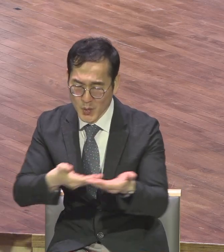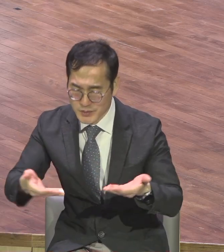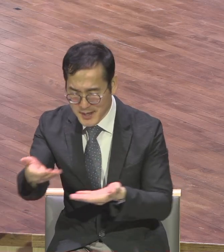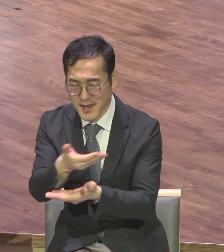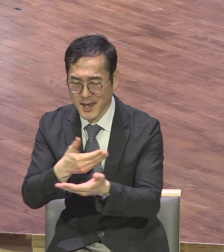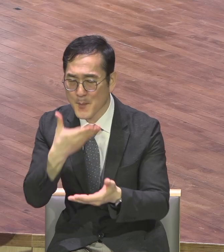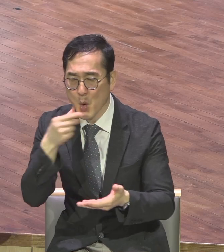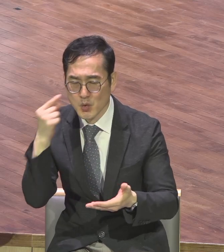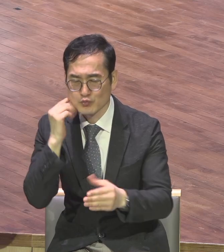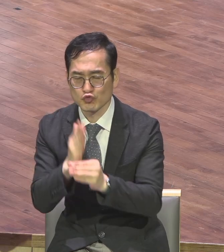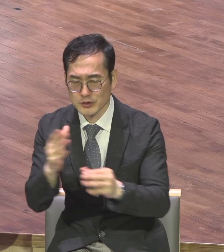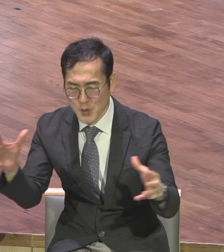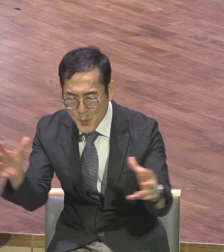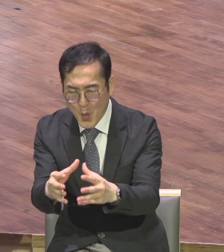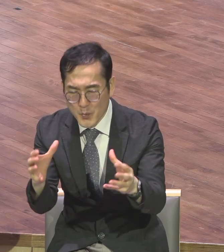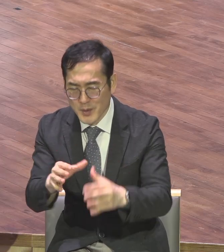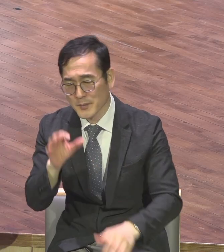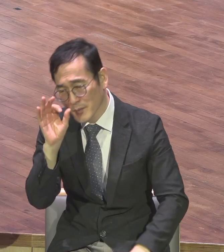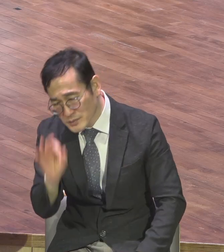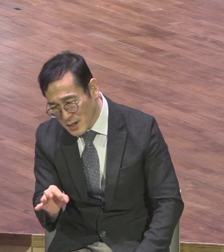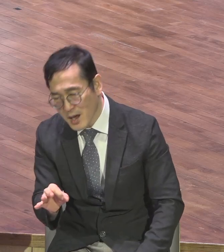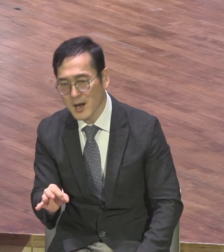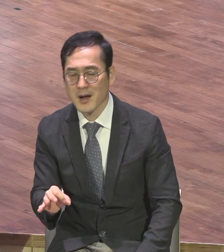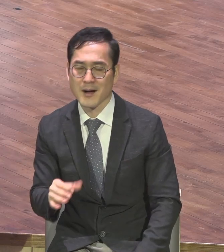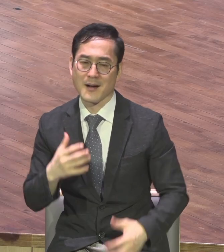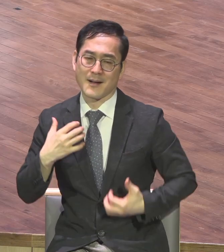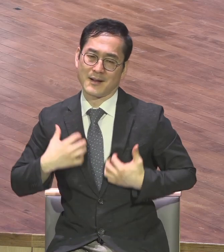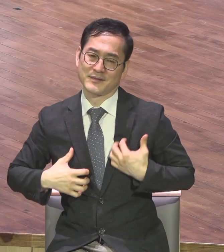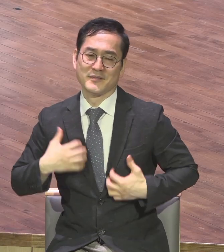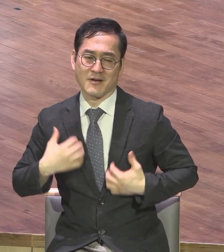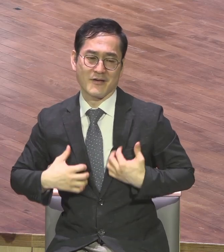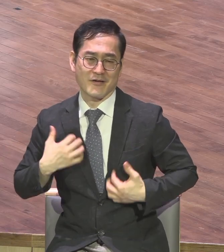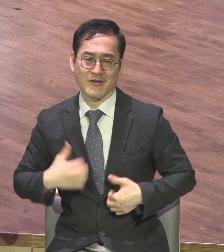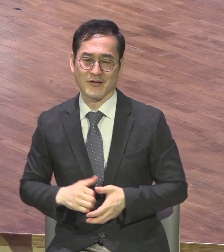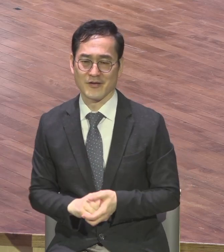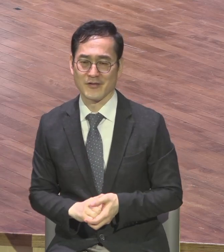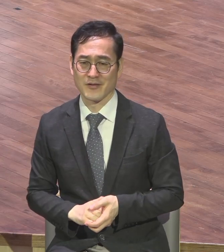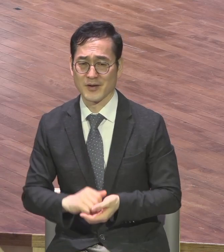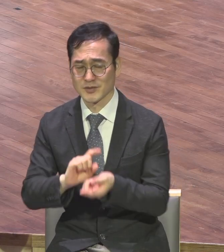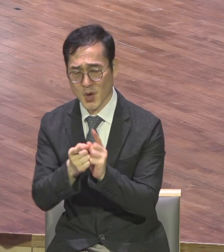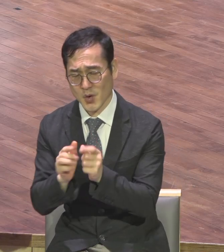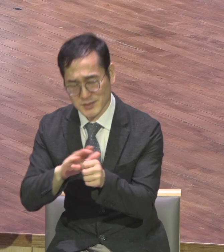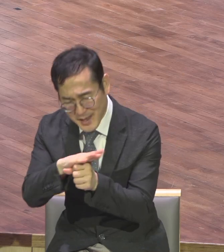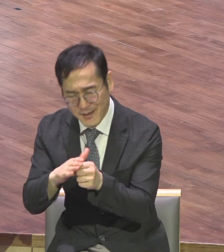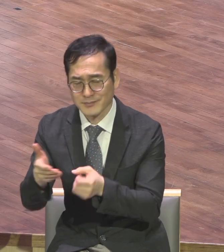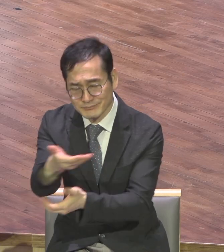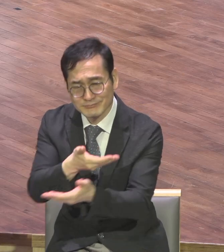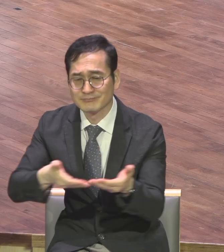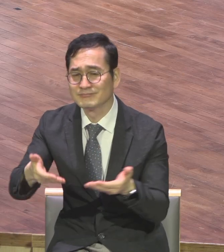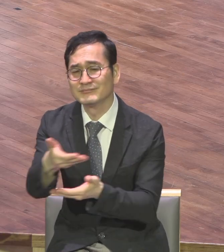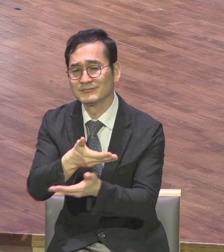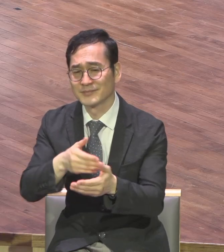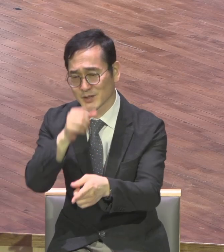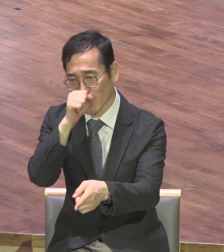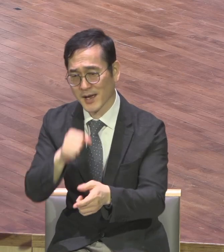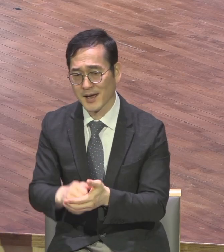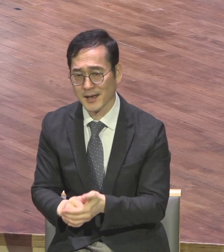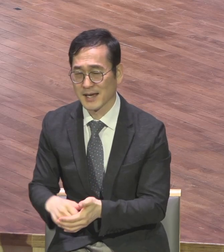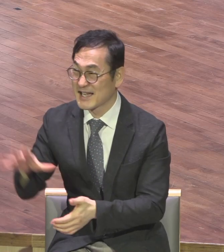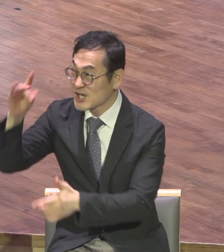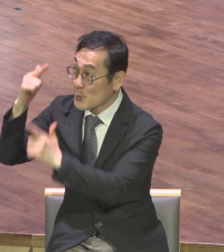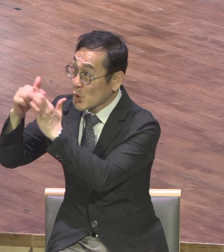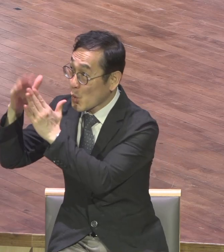복음 공동체라. 얼마나 보기 아름다운지. 우리 영교는 끝없이 처음부터 끝까지 초대교로 가야